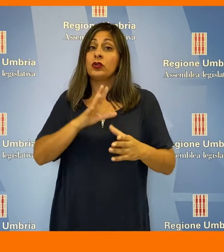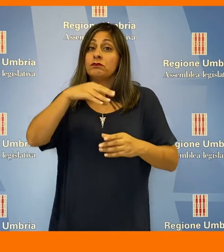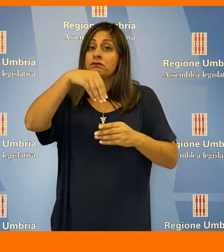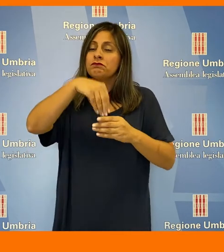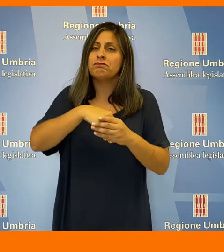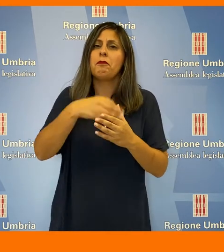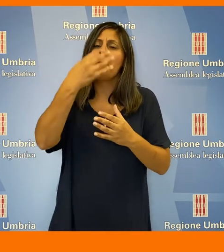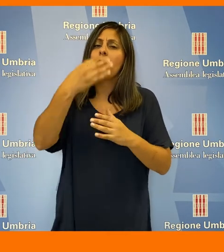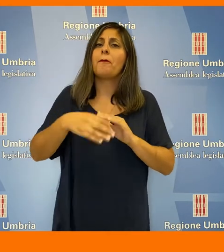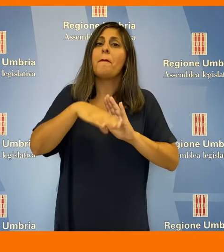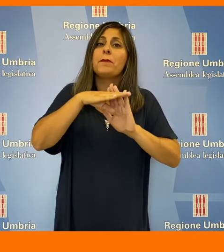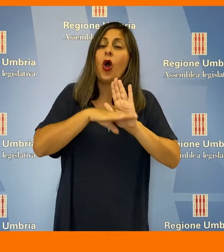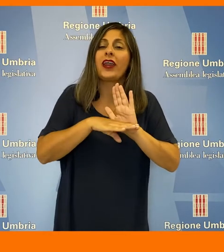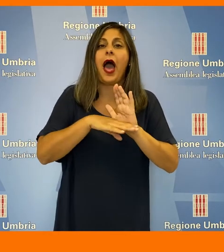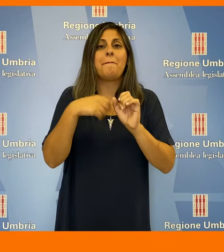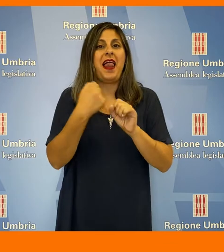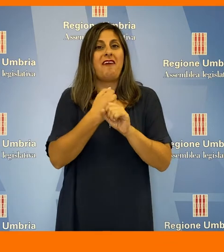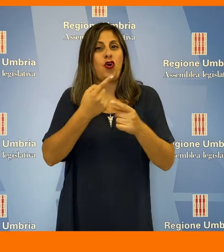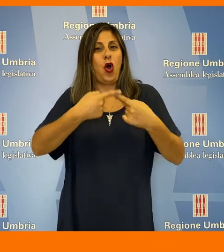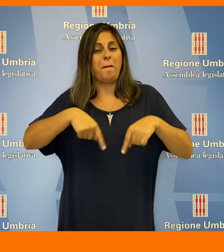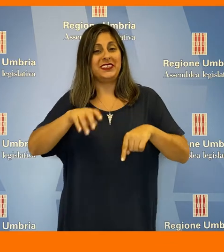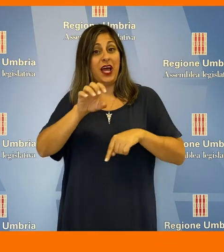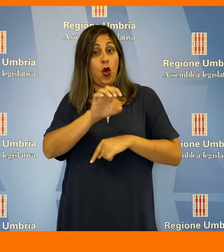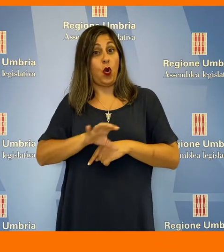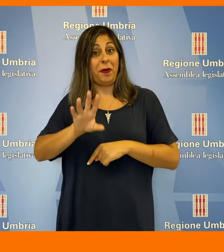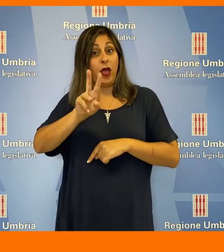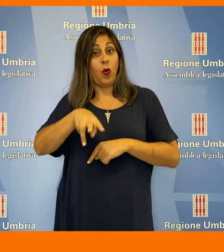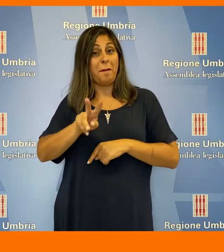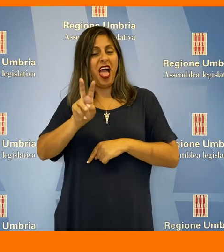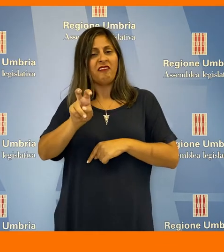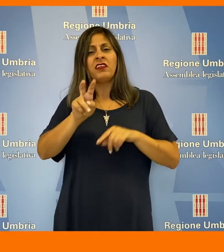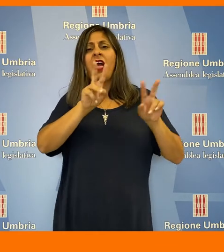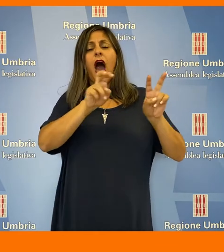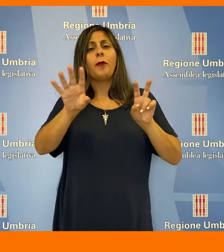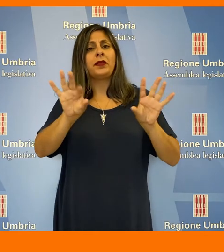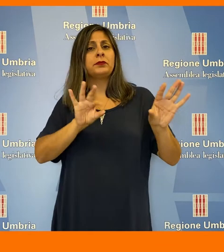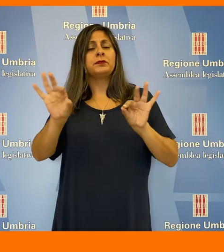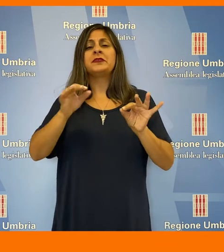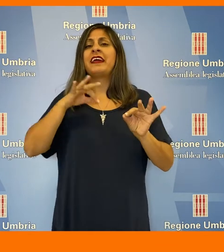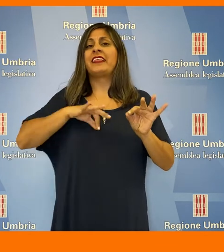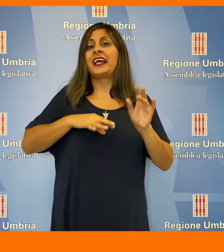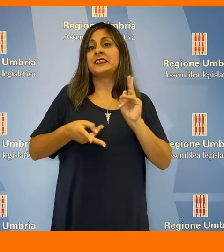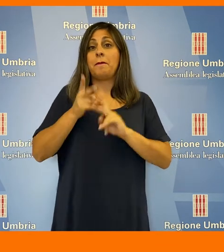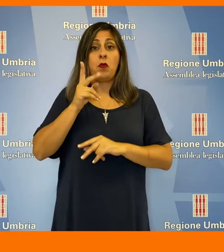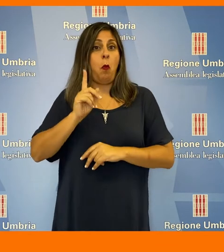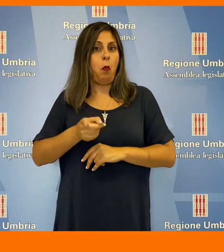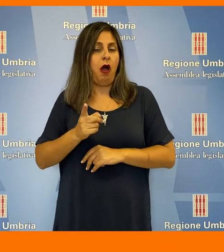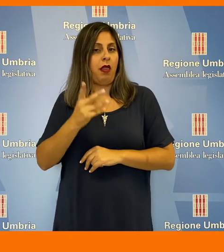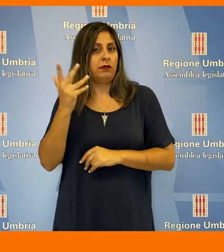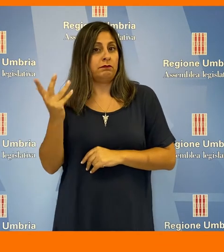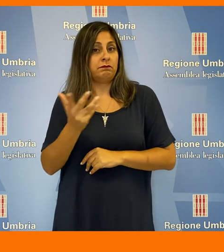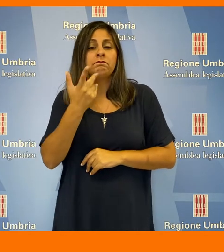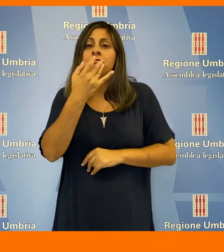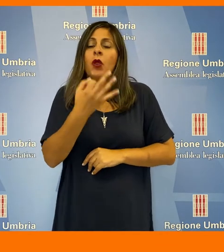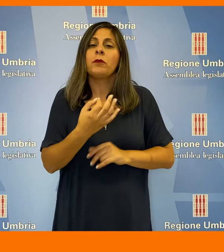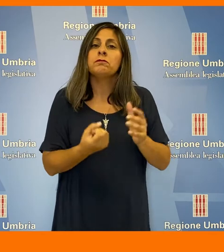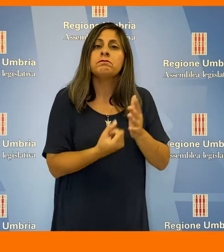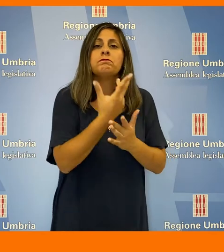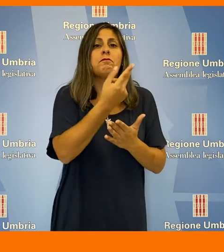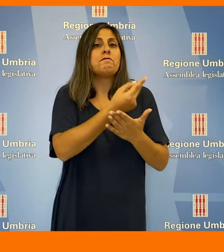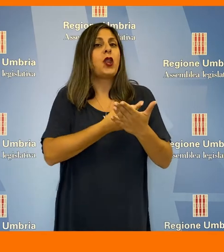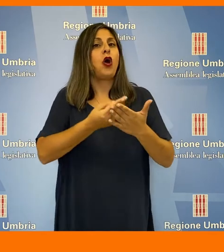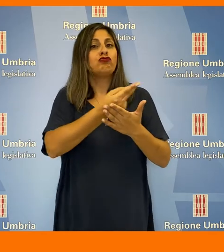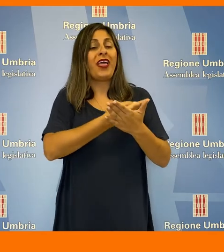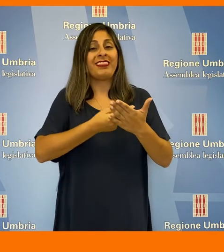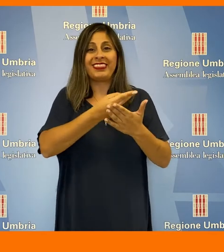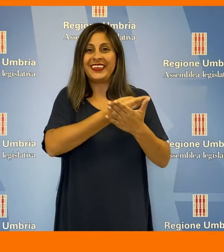del programma di lavoro della Commissione europea per il 2020 alcuni argomenti di particolare interesse, a partire dalla formazione dei progetti per